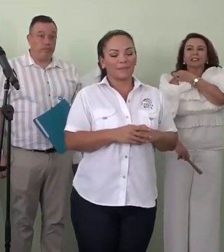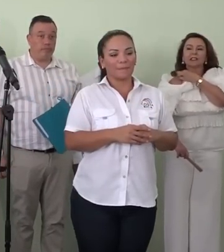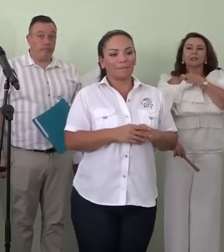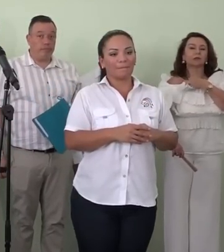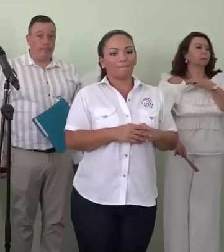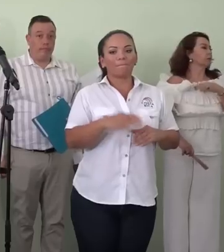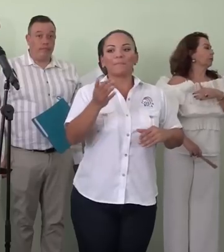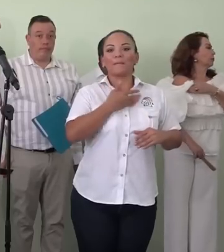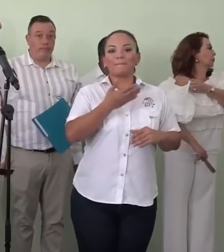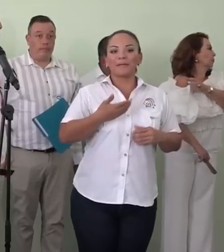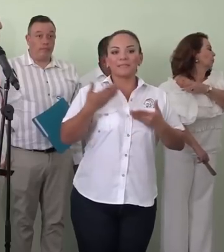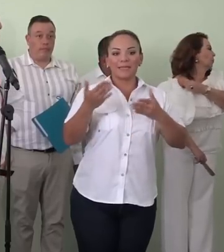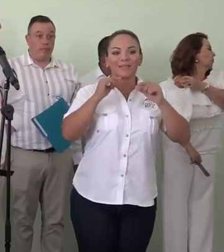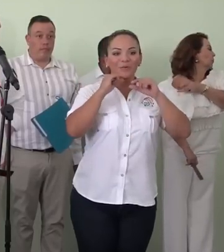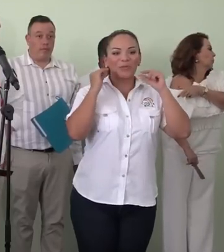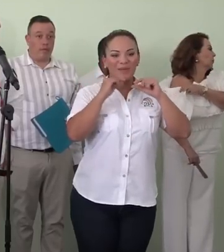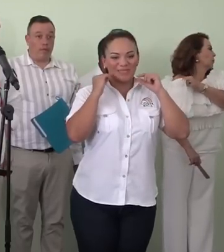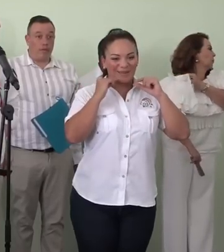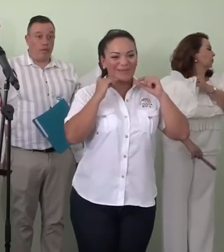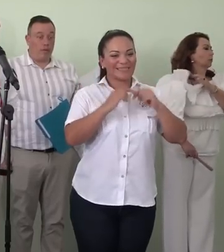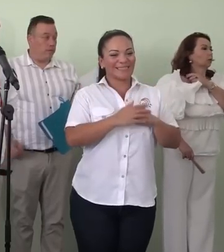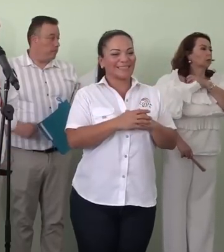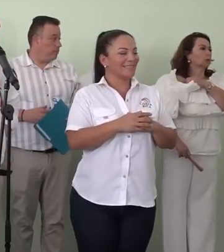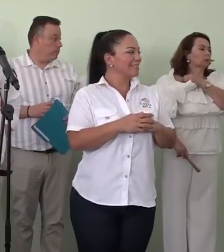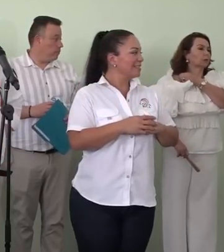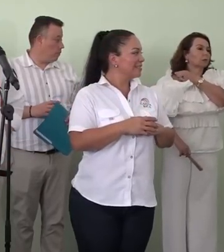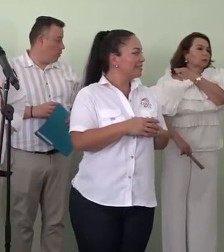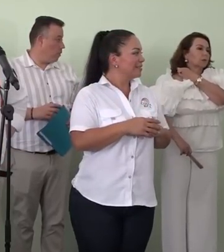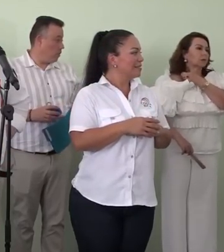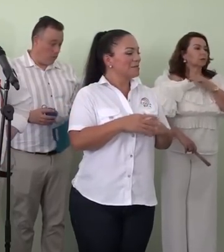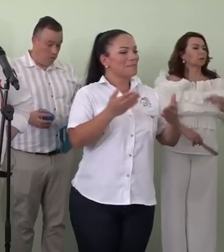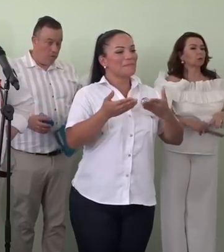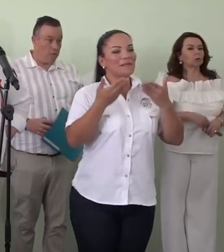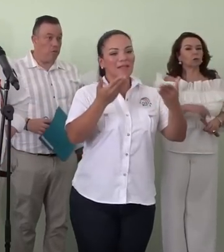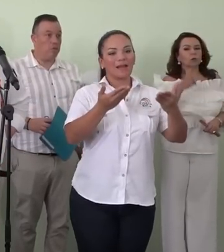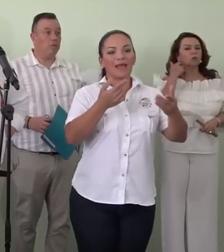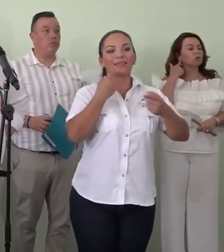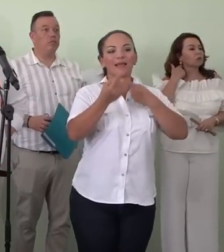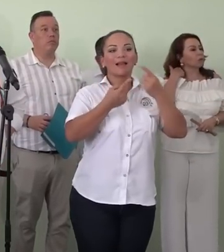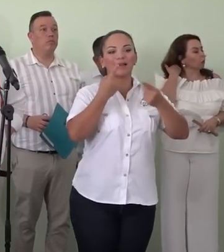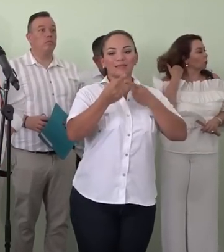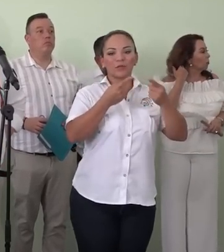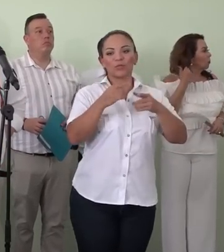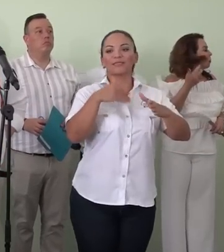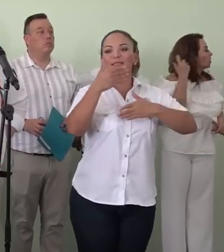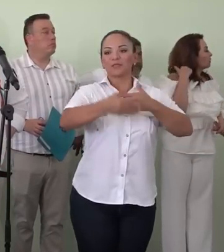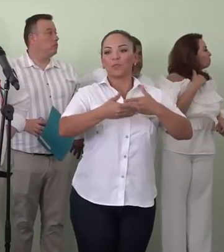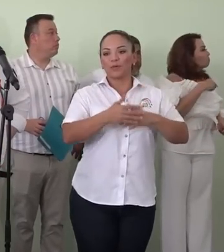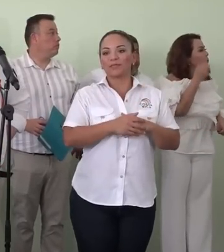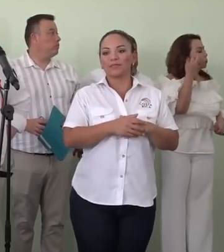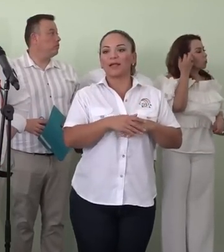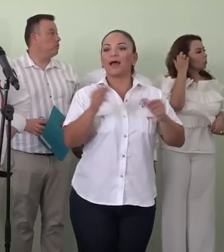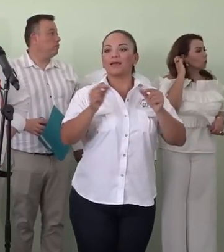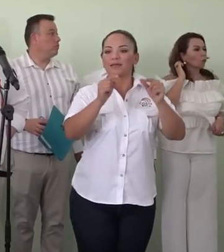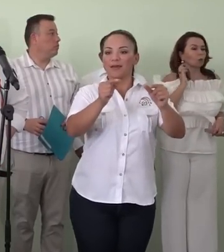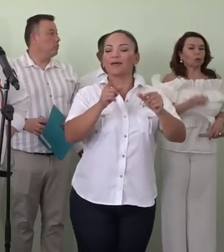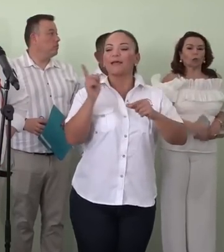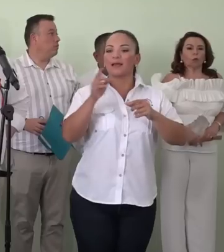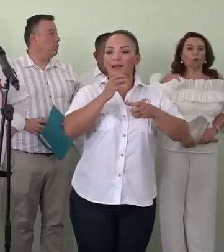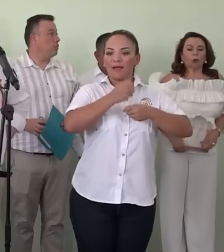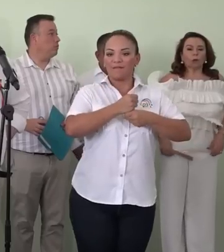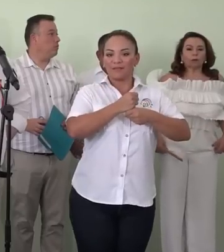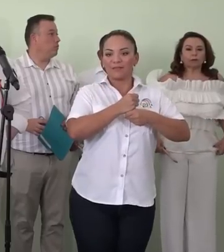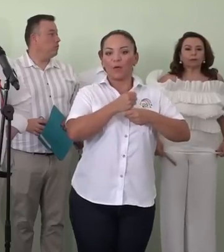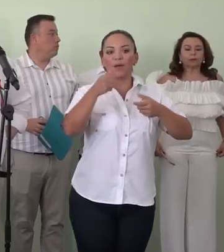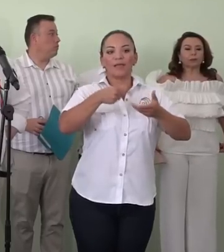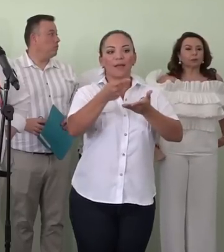El presidente Rodrigo Chávez Robles brindará una serie de declaraciones después de la gira que ha realizado